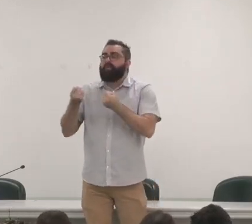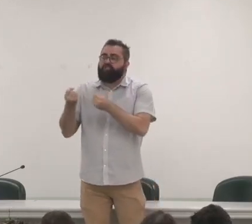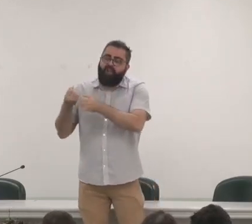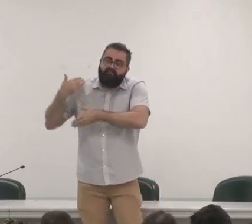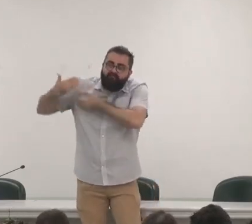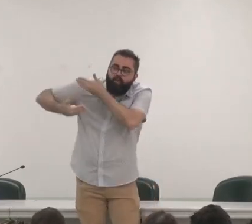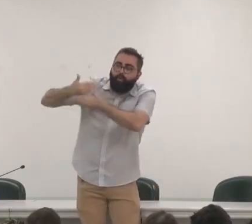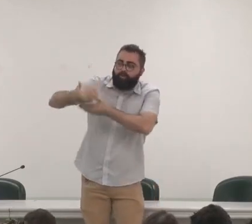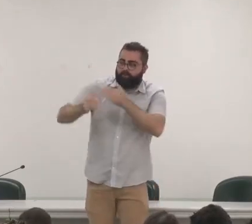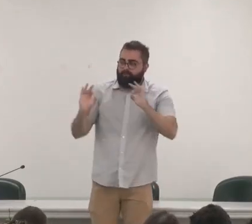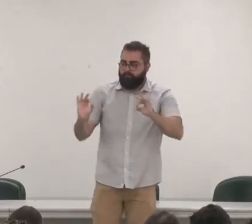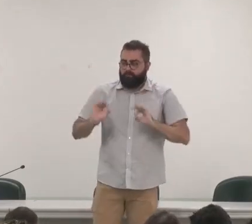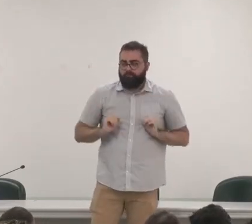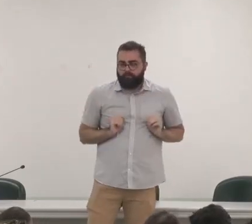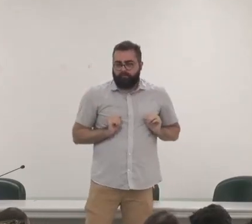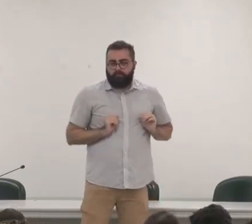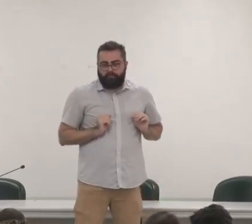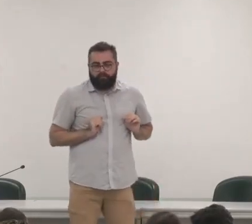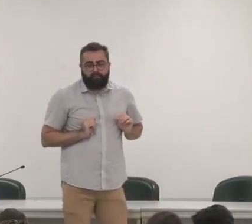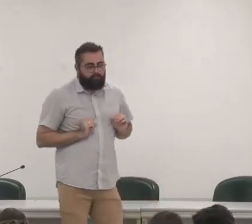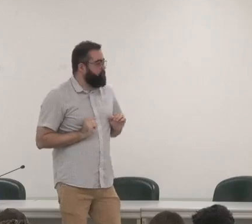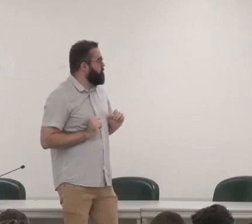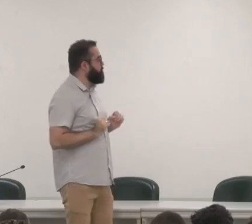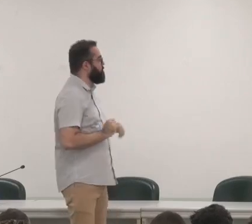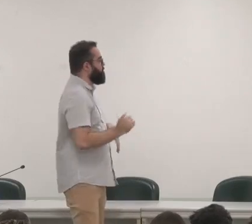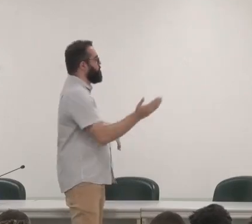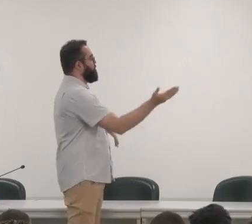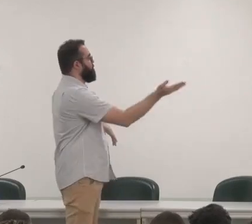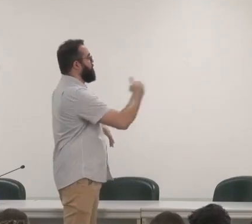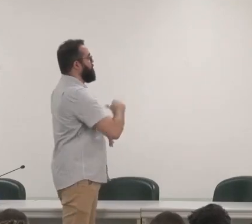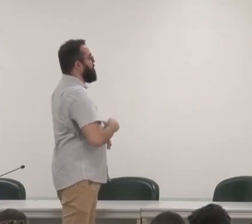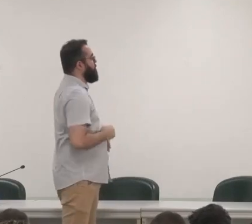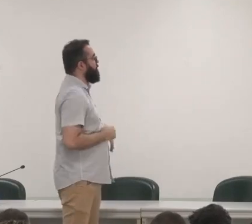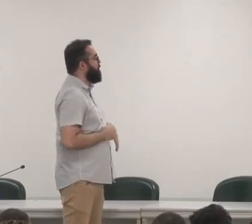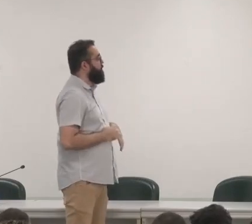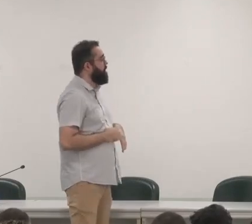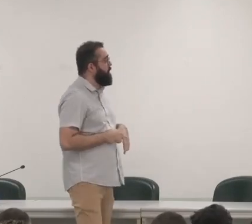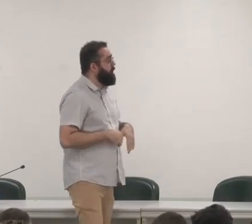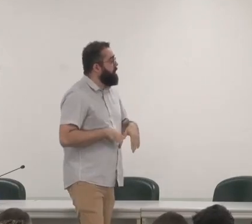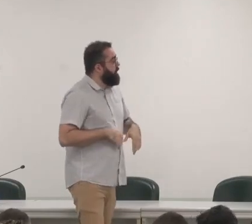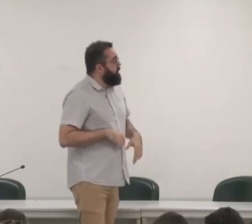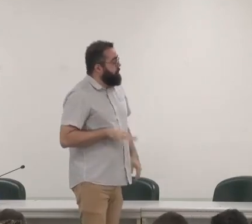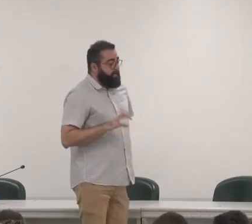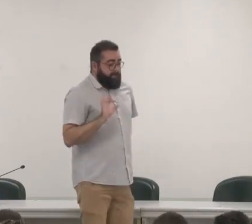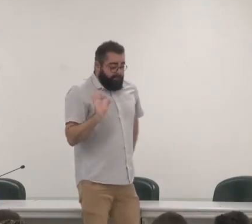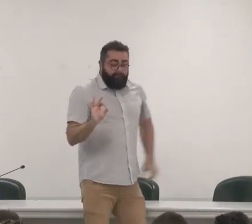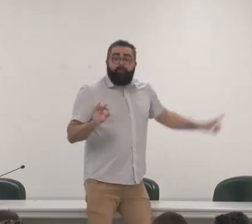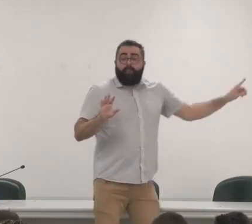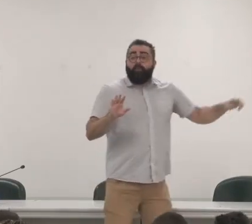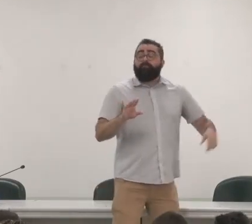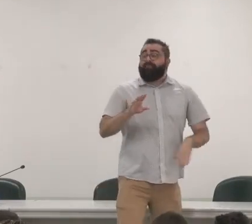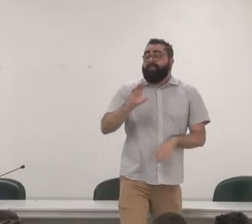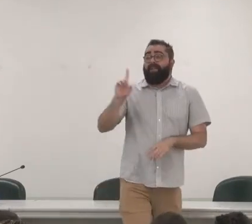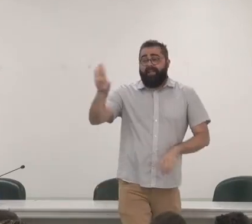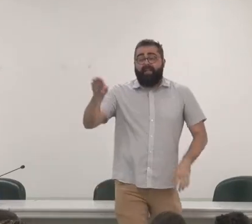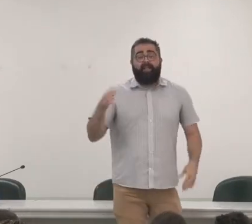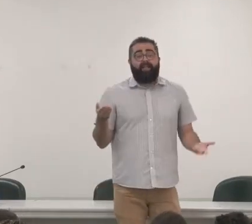o respaldo teórico que nos ajudou nos nossos processos de pesquisas dessas línguas emergentes, para a gente entender